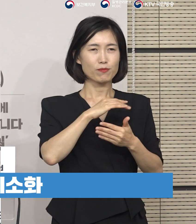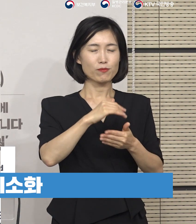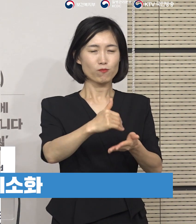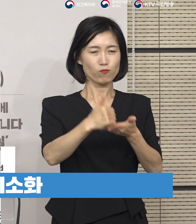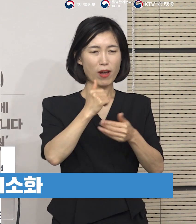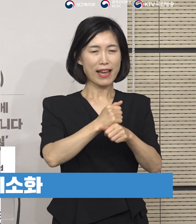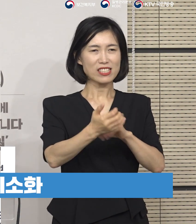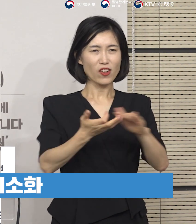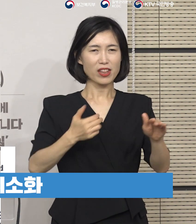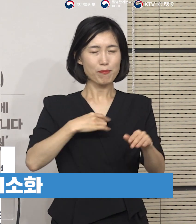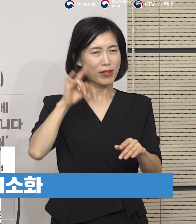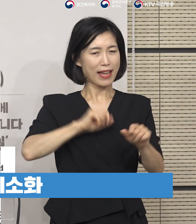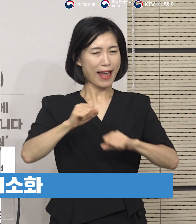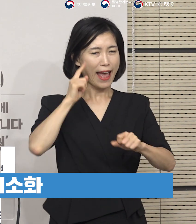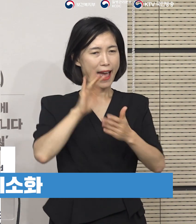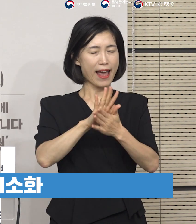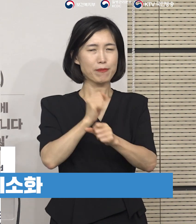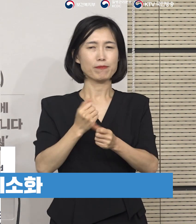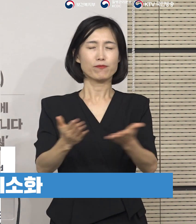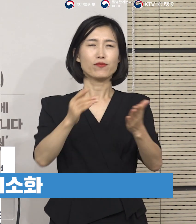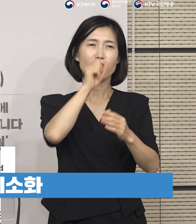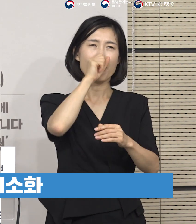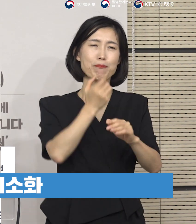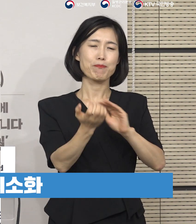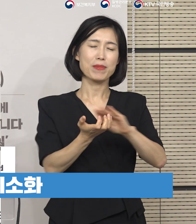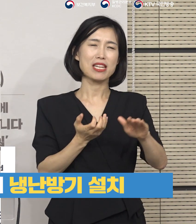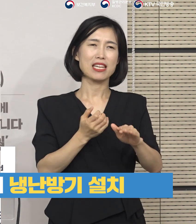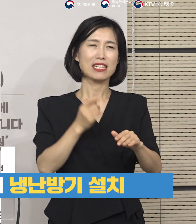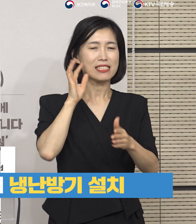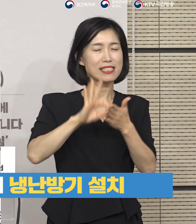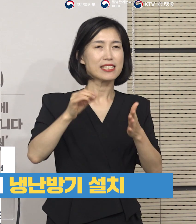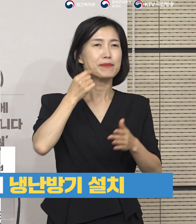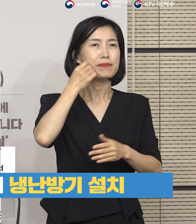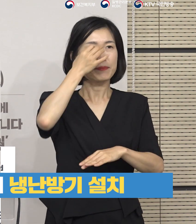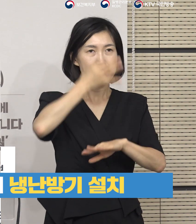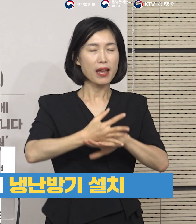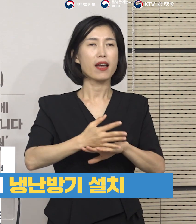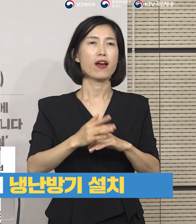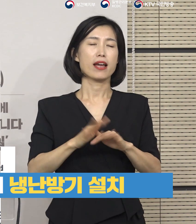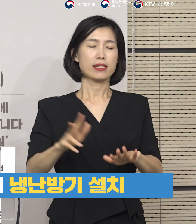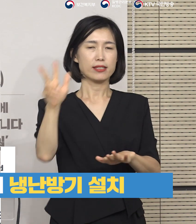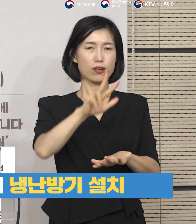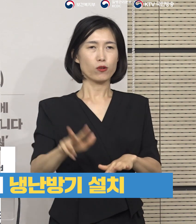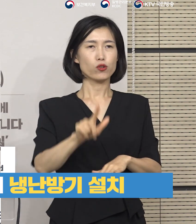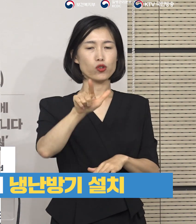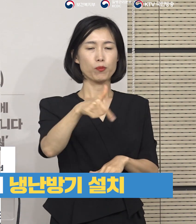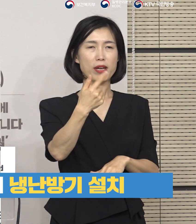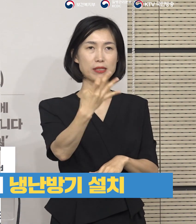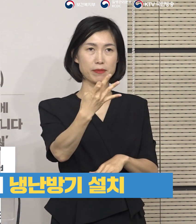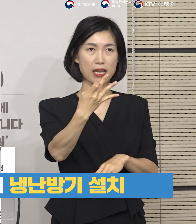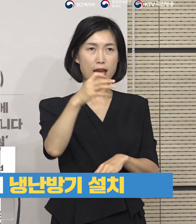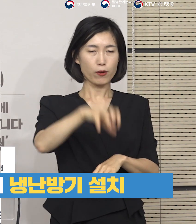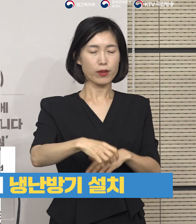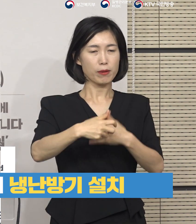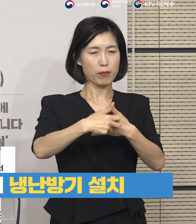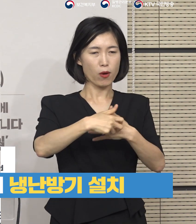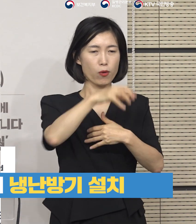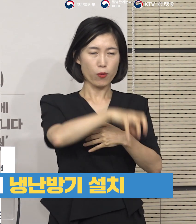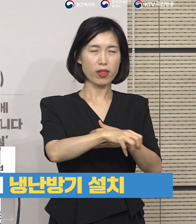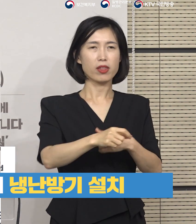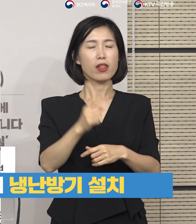하고 선제적으로 지원해드리지 못했던 점은 있습니다만 지금 전국에